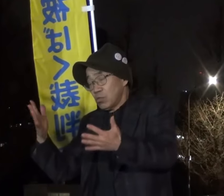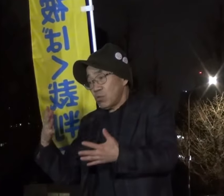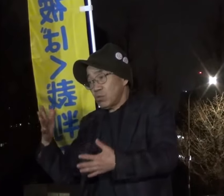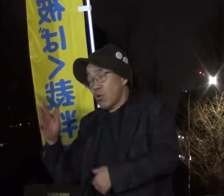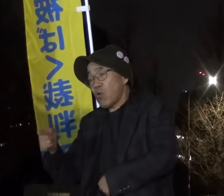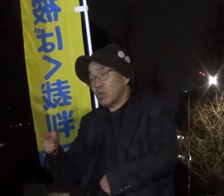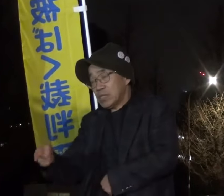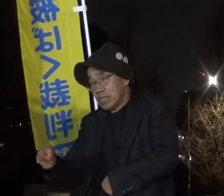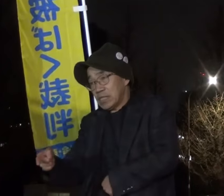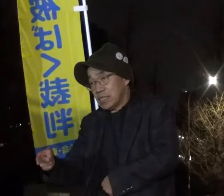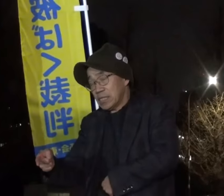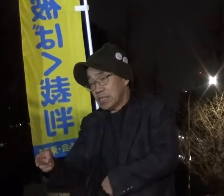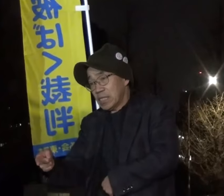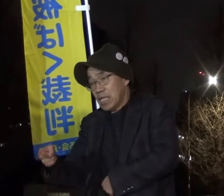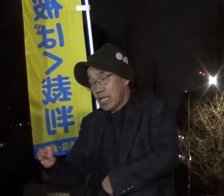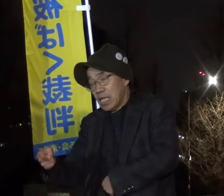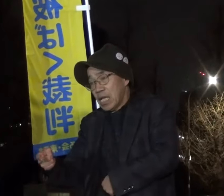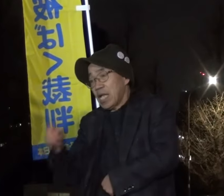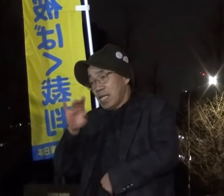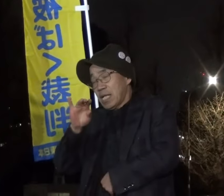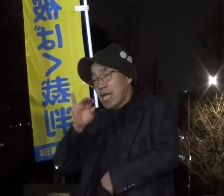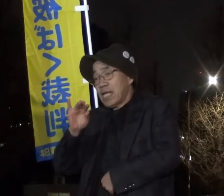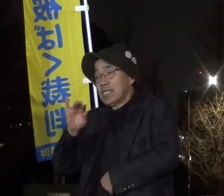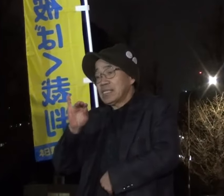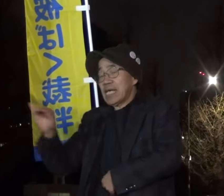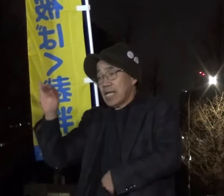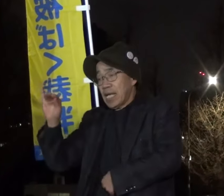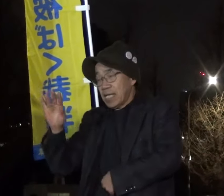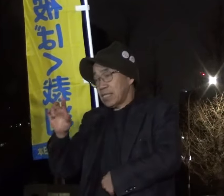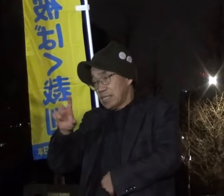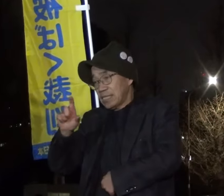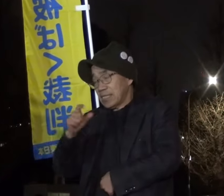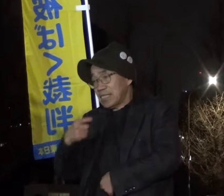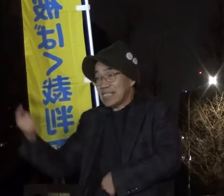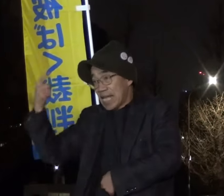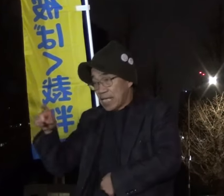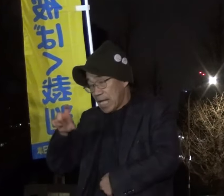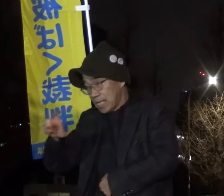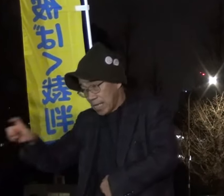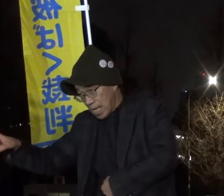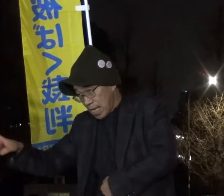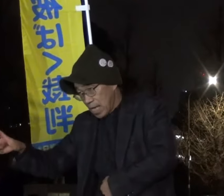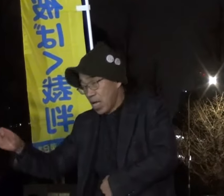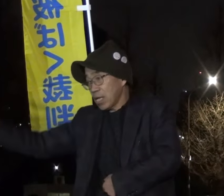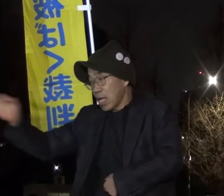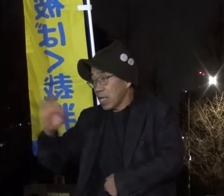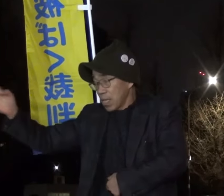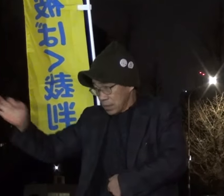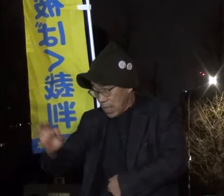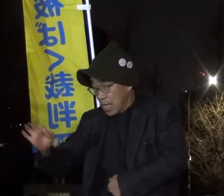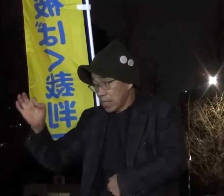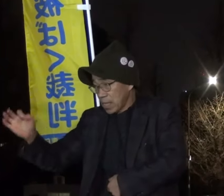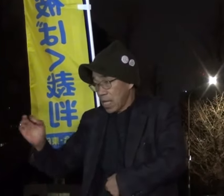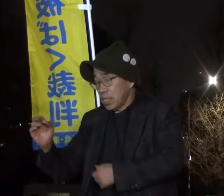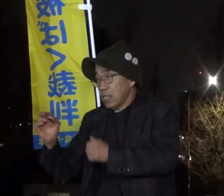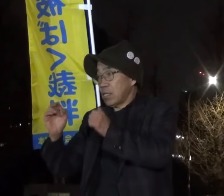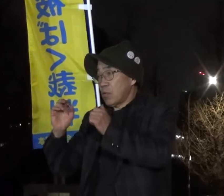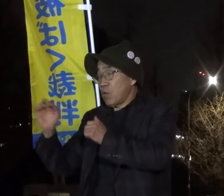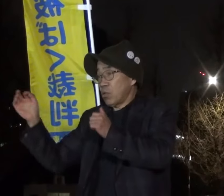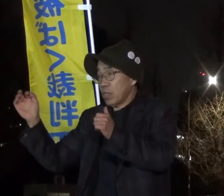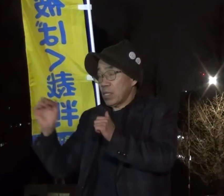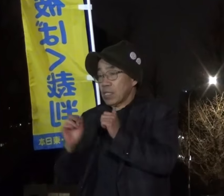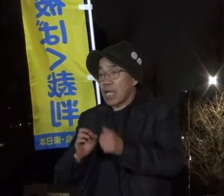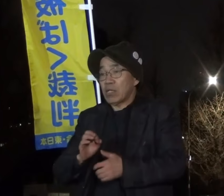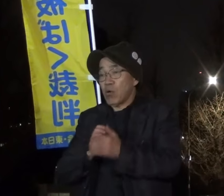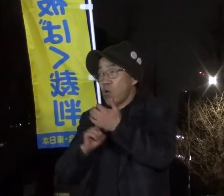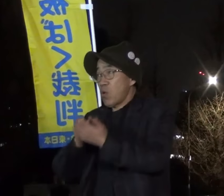さんも1000円です。1000円で会員になって原告を支えてください。それは原告さんに対